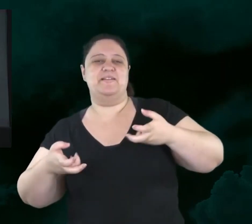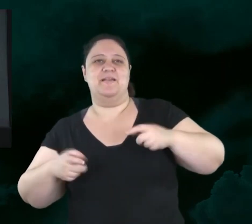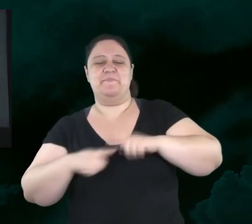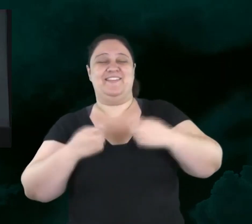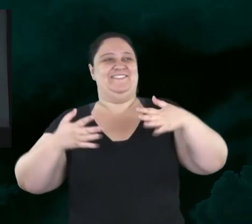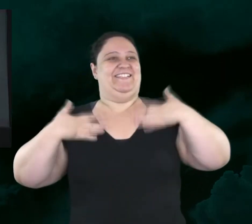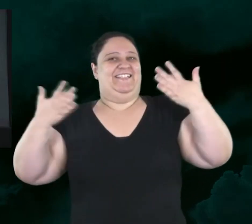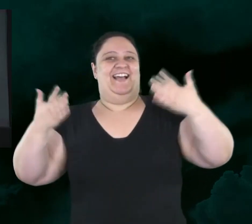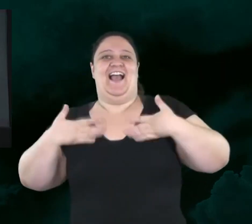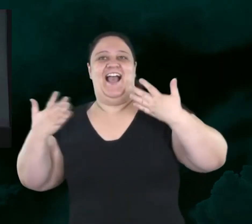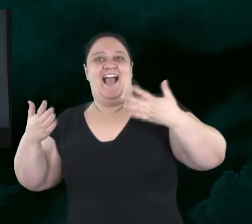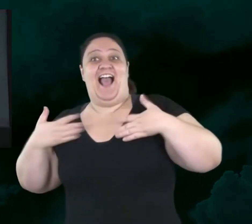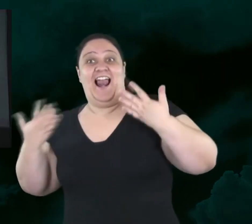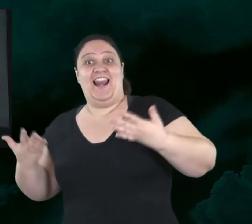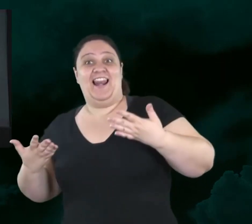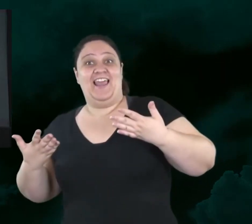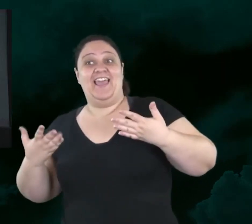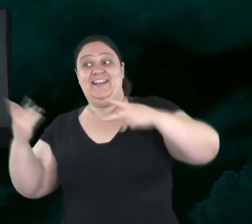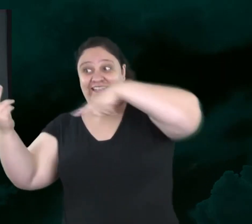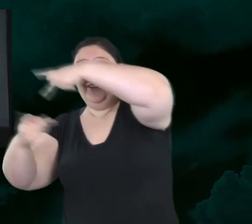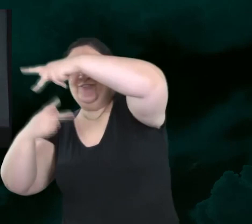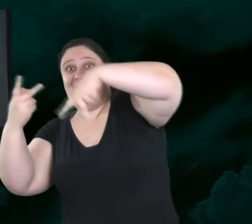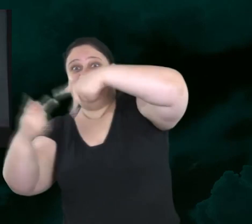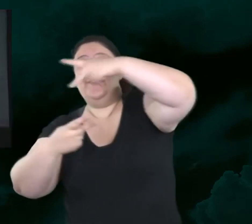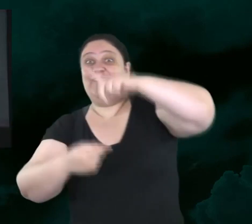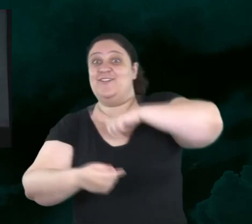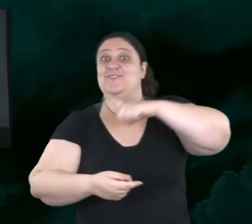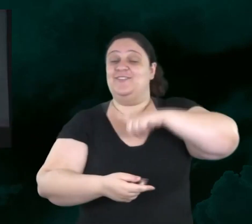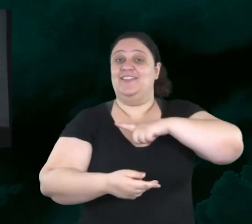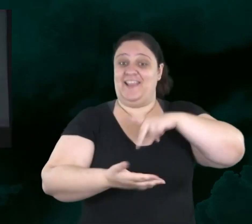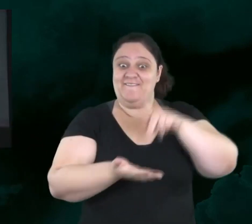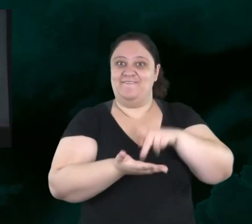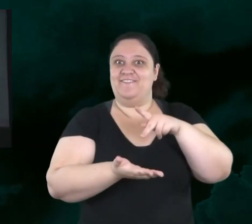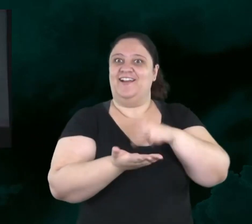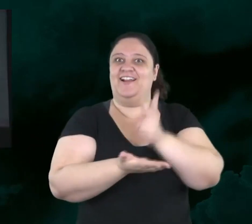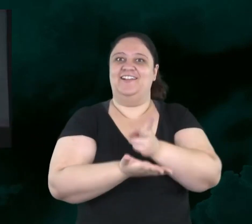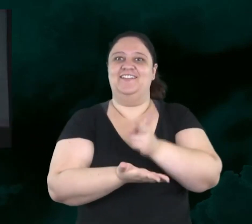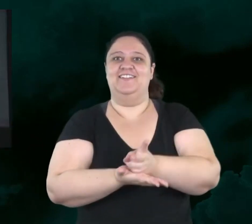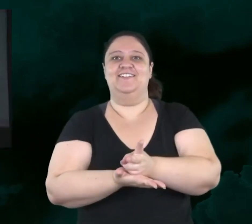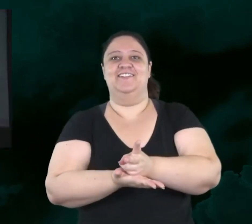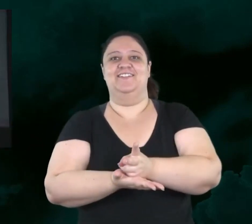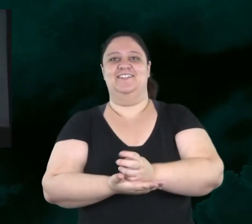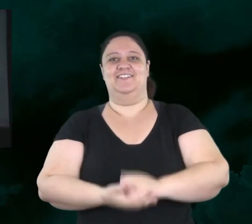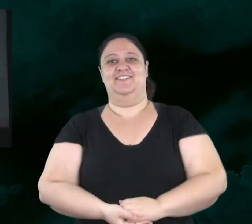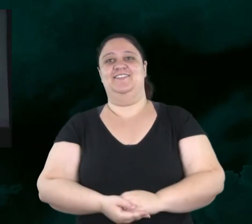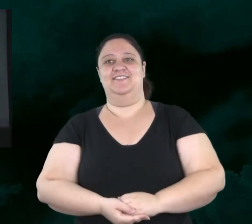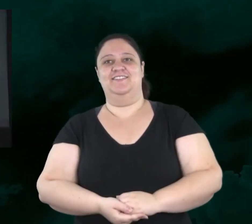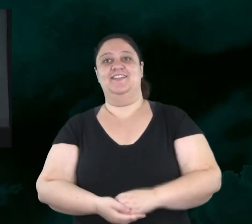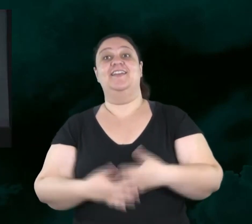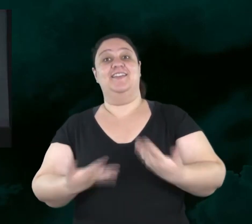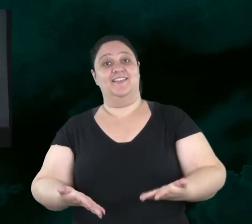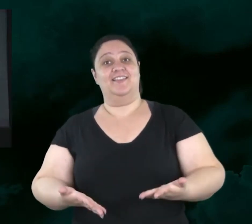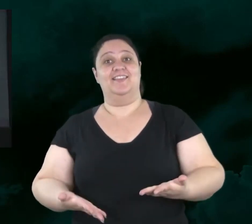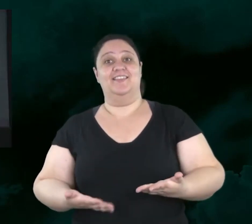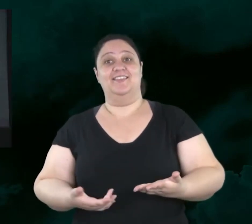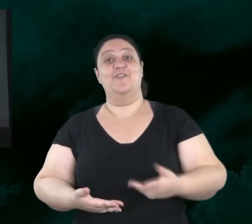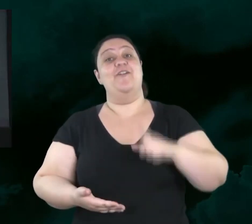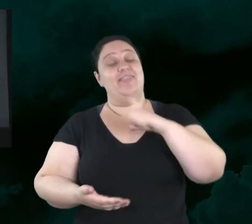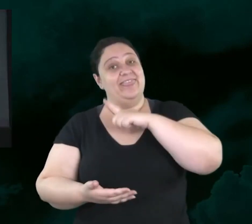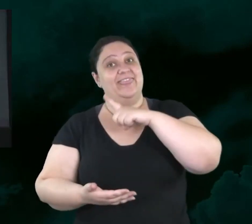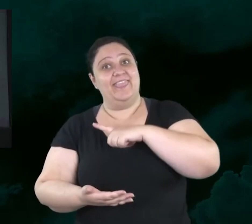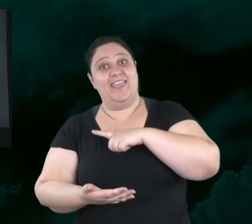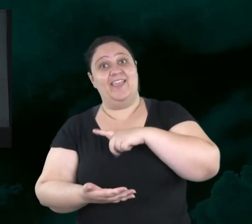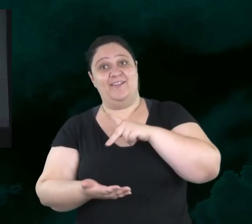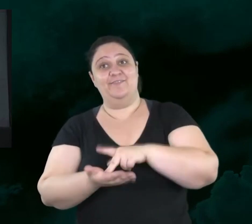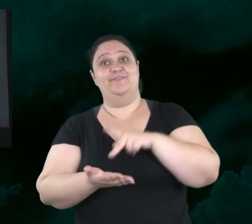neste universo há uma realidade permanente. Para não dizer, irmãos, nesse universo há uma